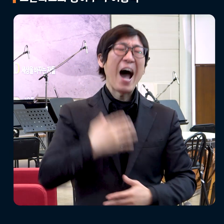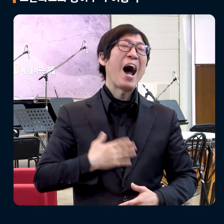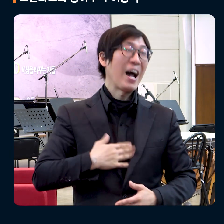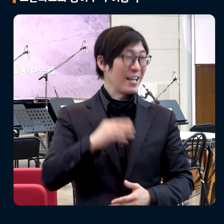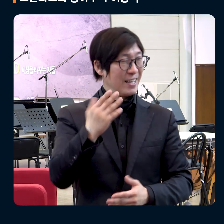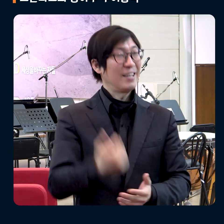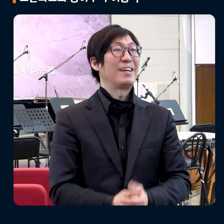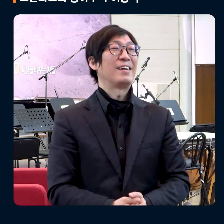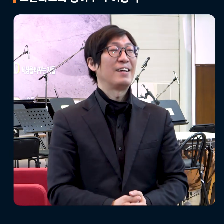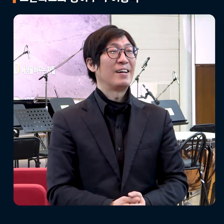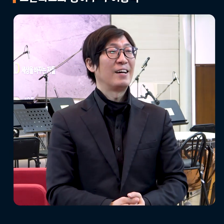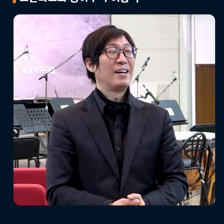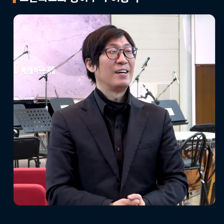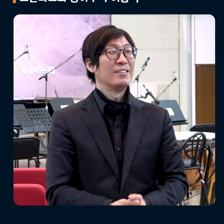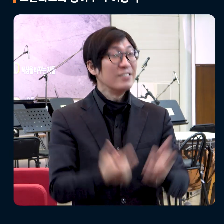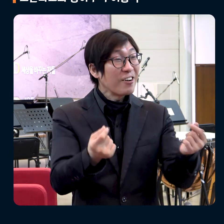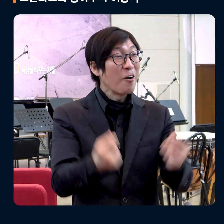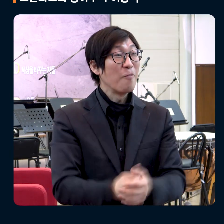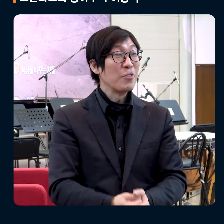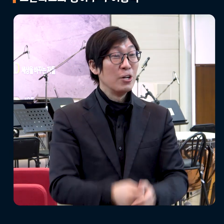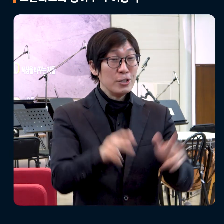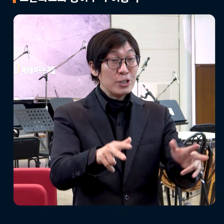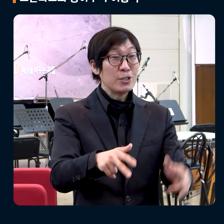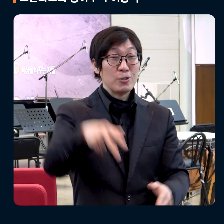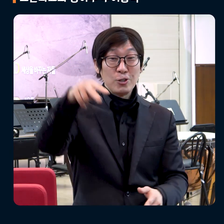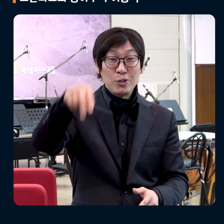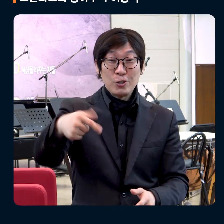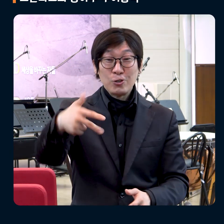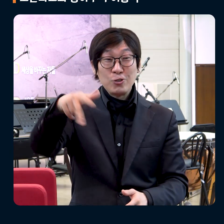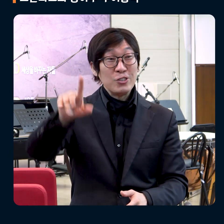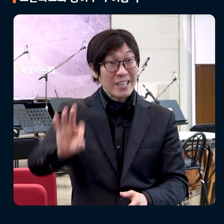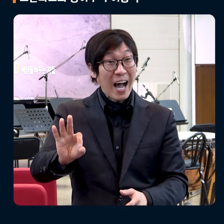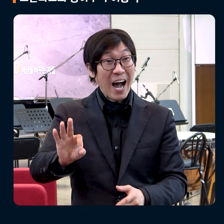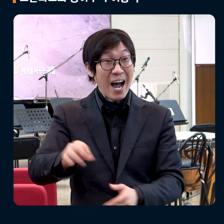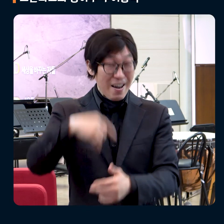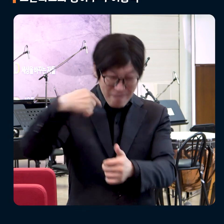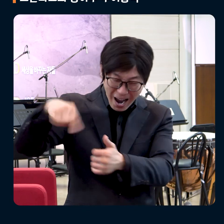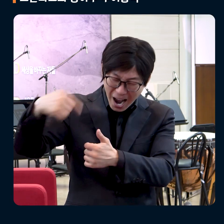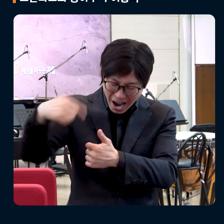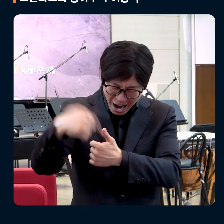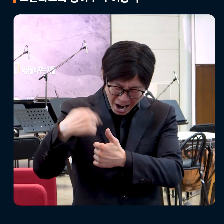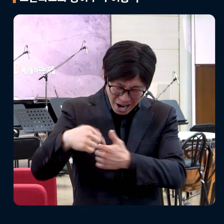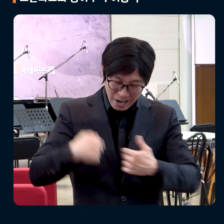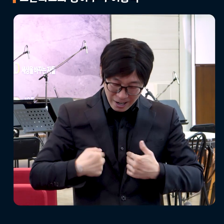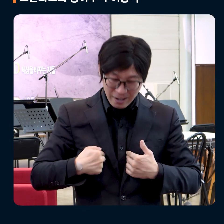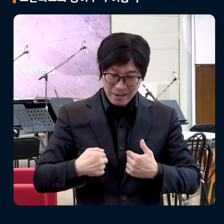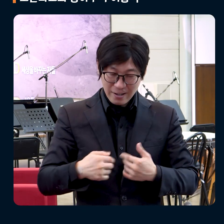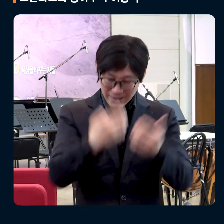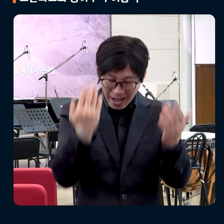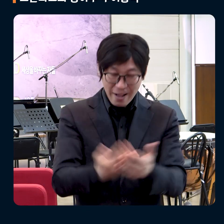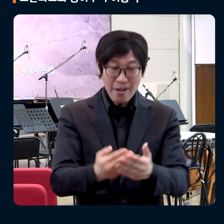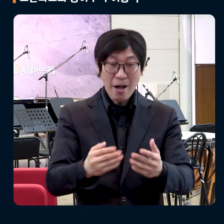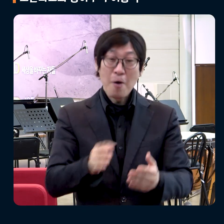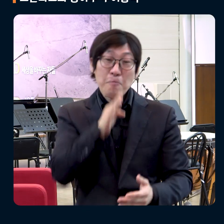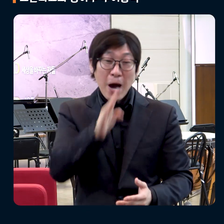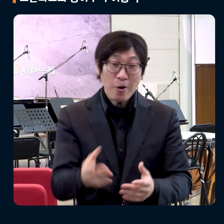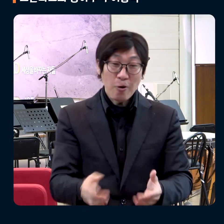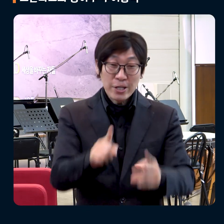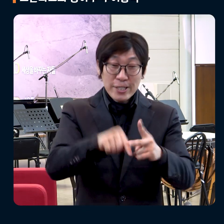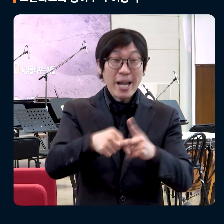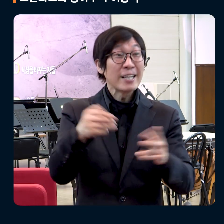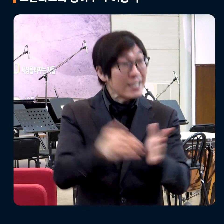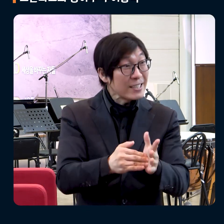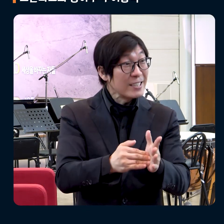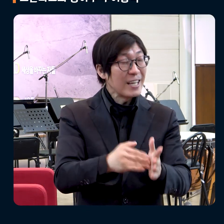때도, 여러분 우리도 얼마나 순장들을 힘들게 했습니까? 우리도 그런 경험이 있으니까 하루아침에 싹이 나는 게 아니거든요. 그런데